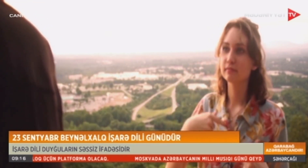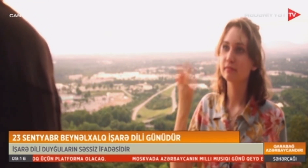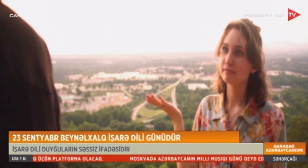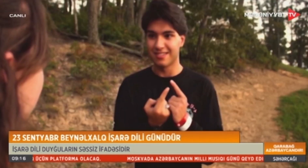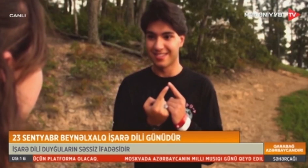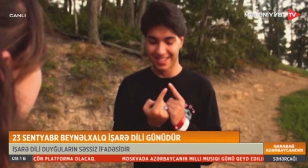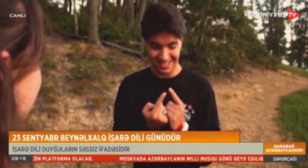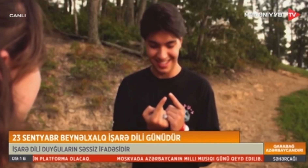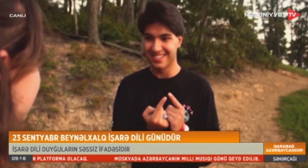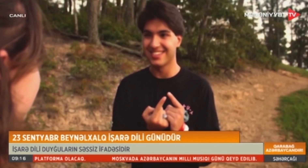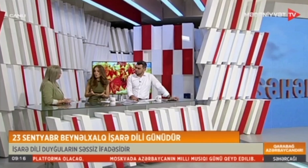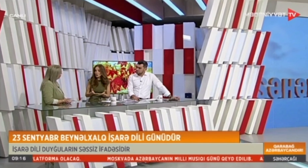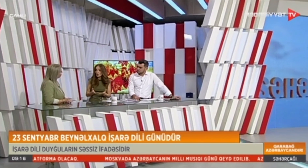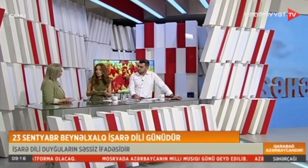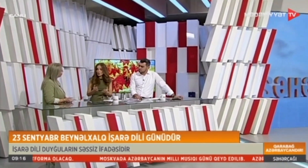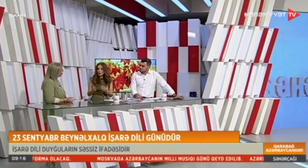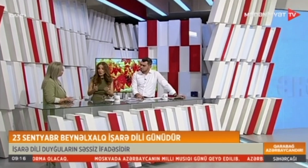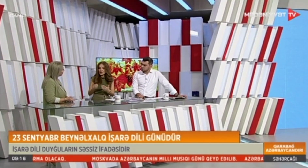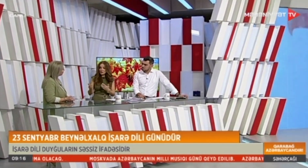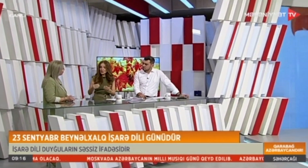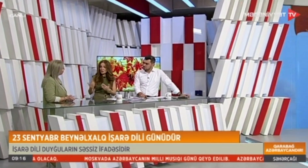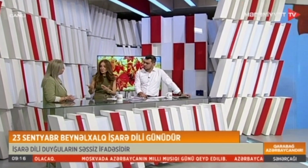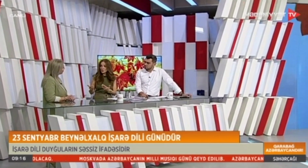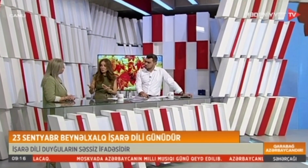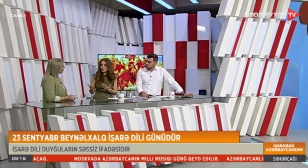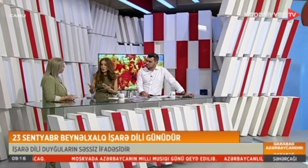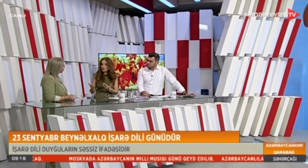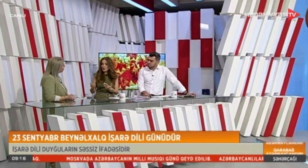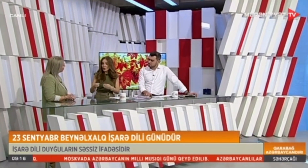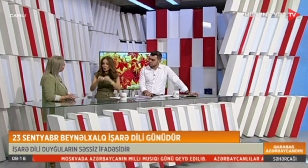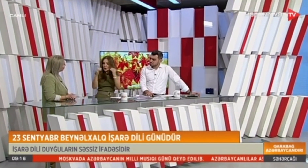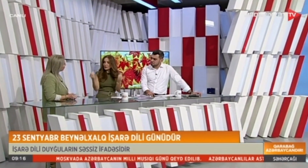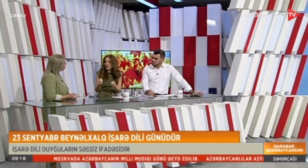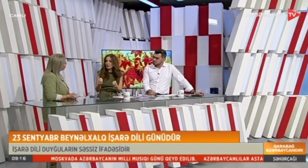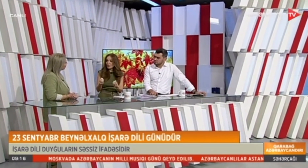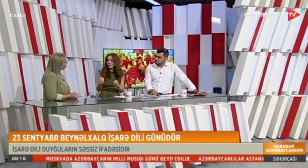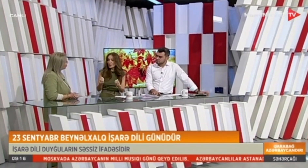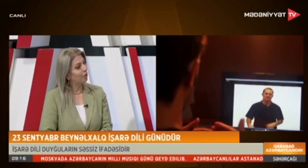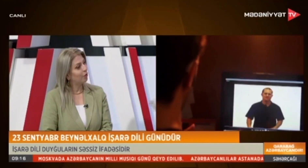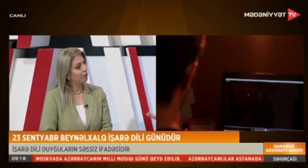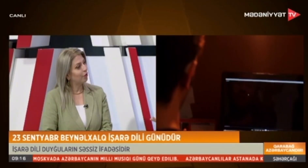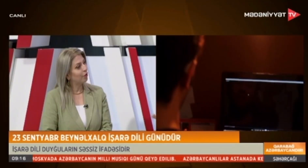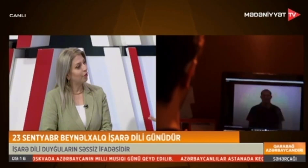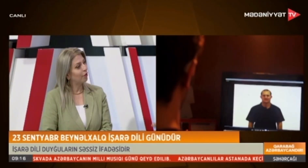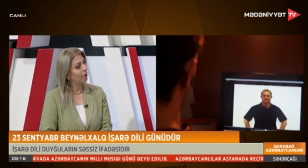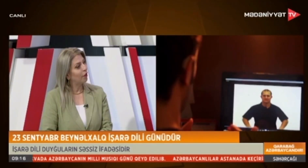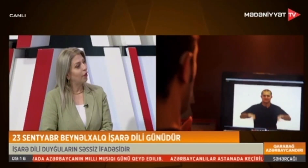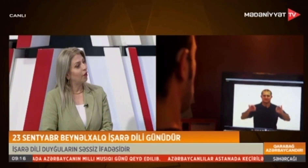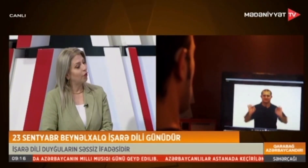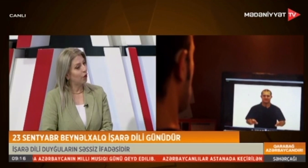öz əlifbası var. Çünki mütləq, əgər insanlar ünsiyyət qururlarsa, ortaq bir əlifba olmalıdır ki, onlar bir-birini anlaya bilsinlər. Ünsiyyət